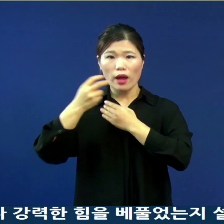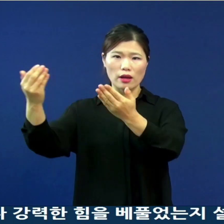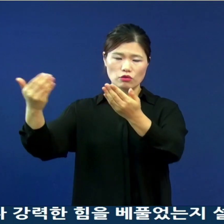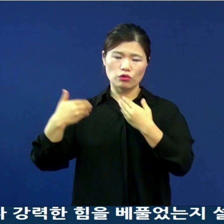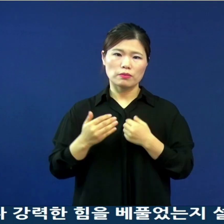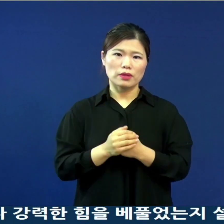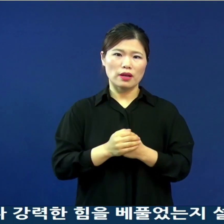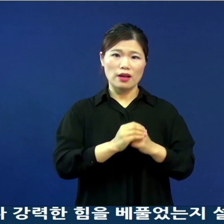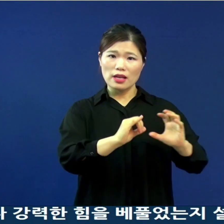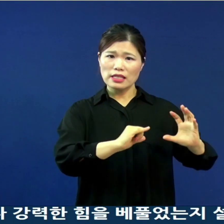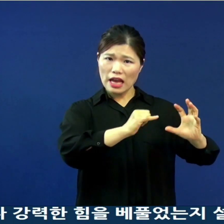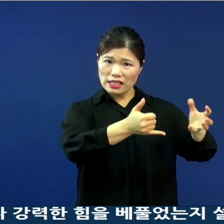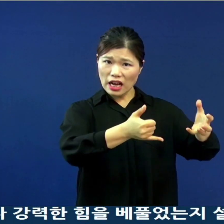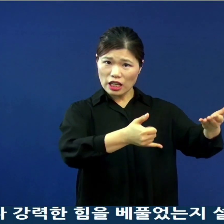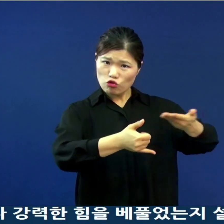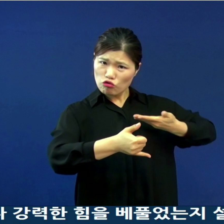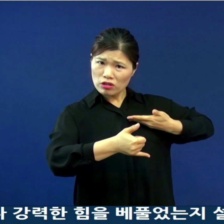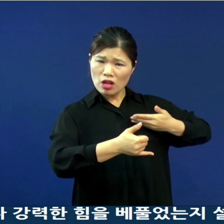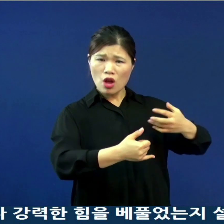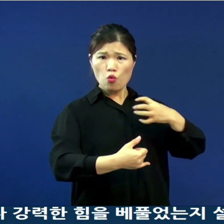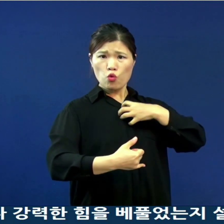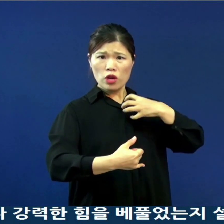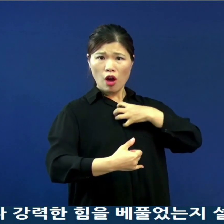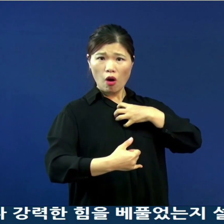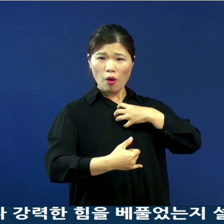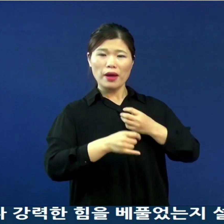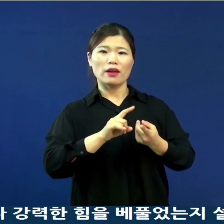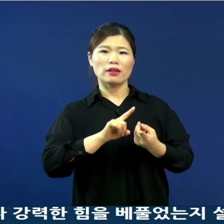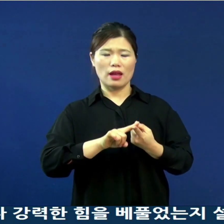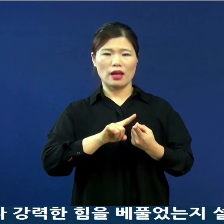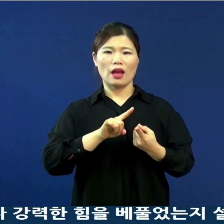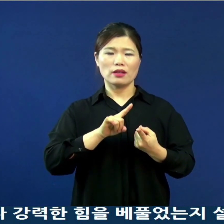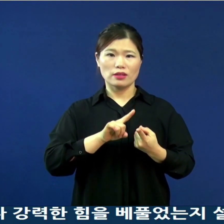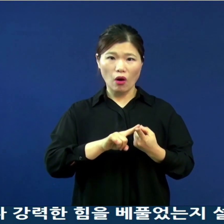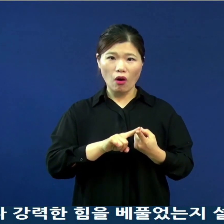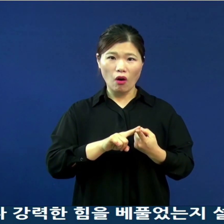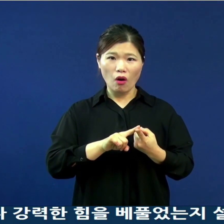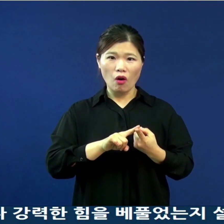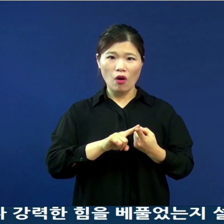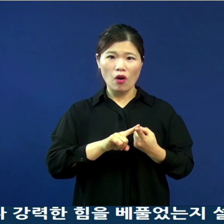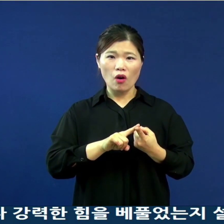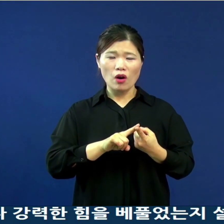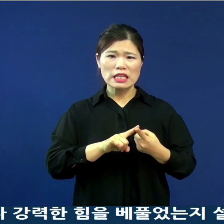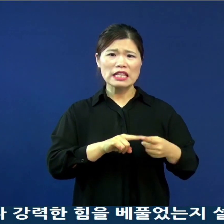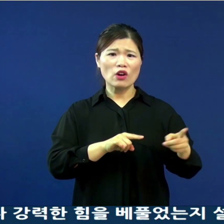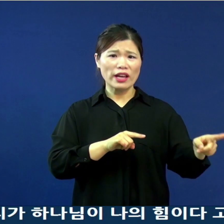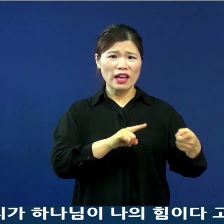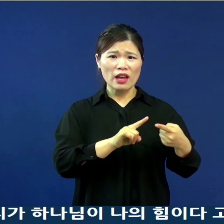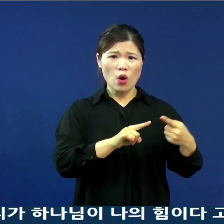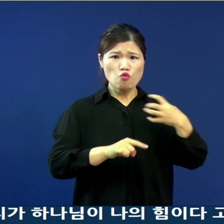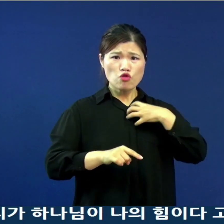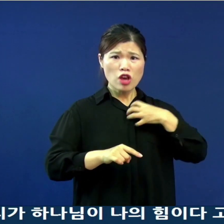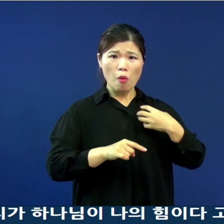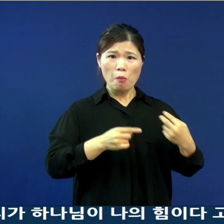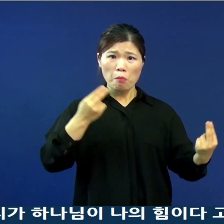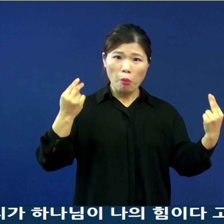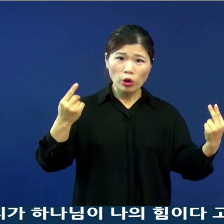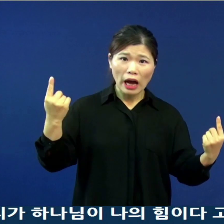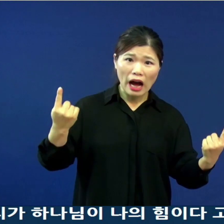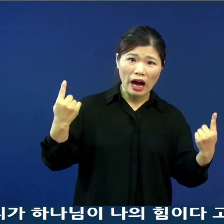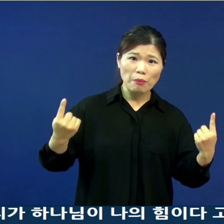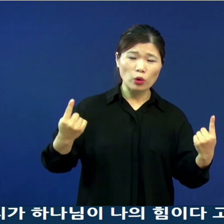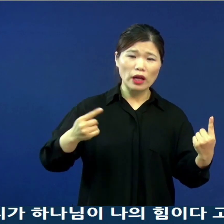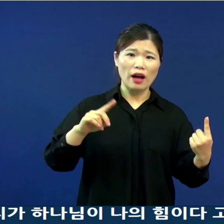세상이 나에게 주는 위협, 그 위협의 강함보다 하나님의 보호가 더